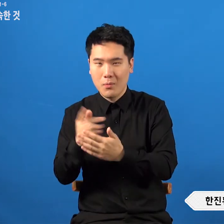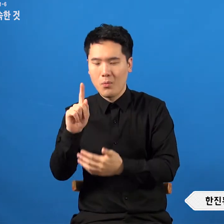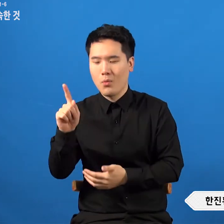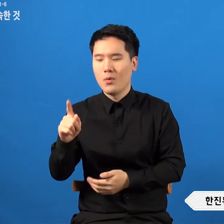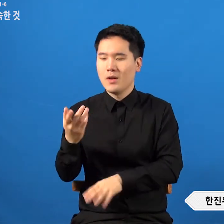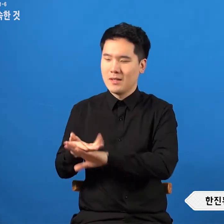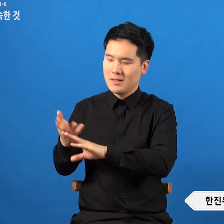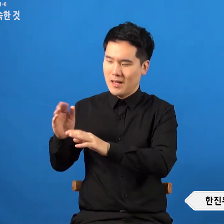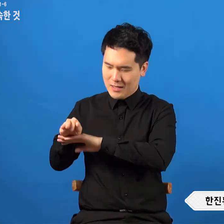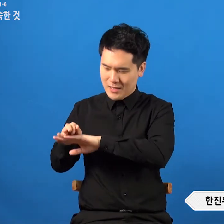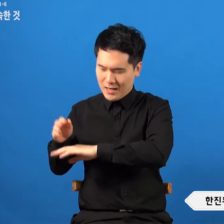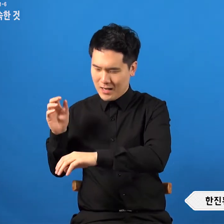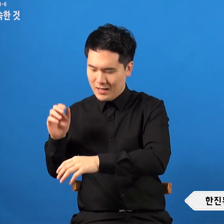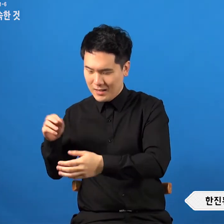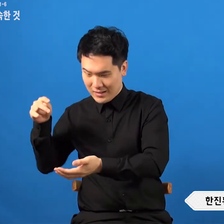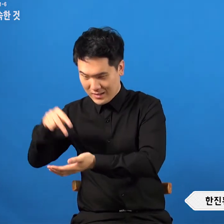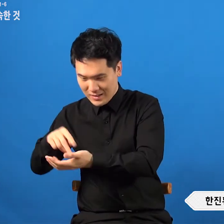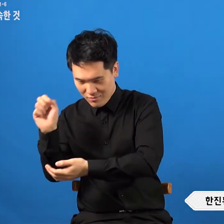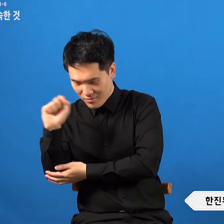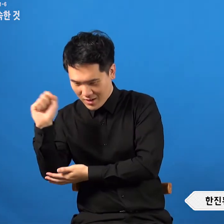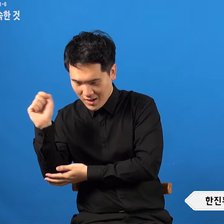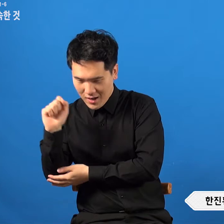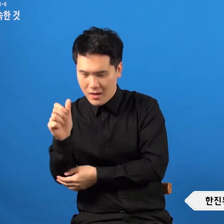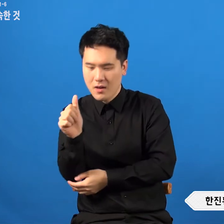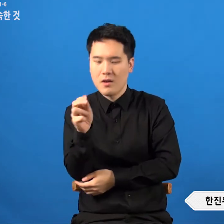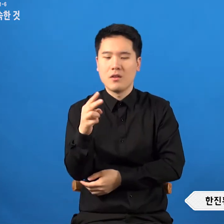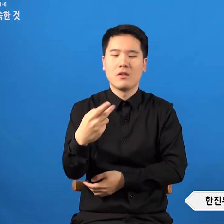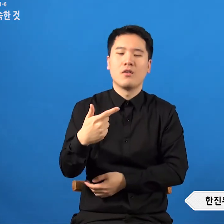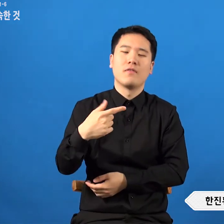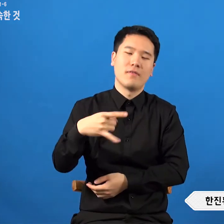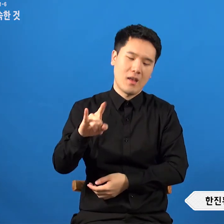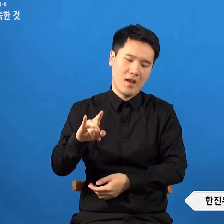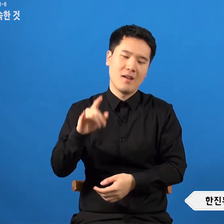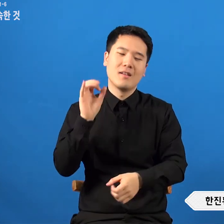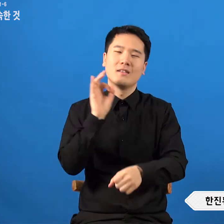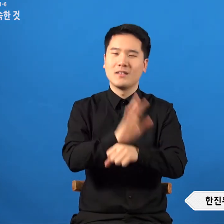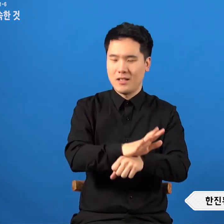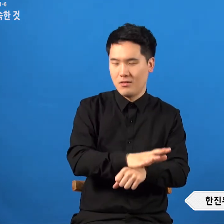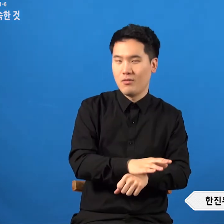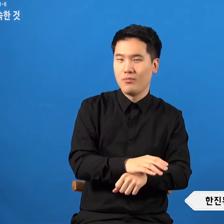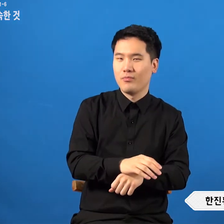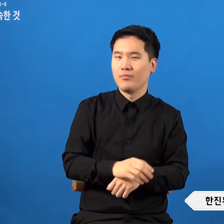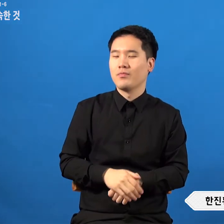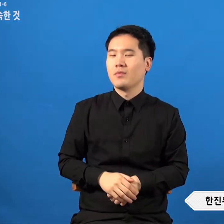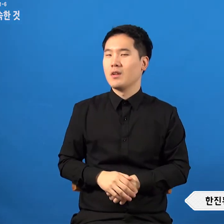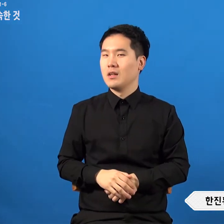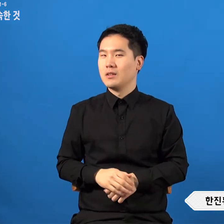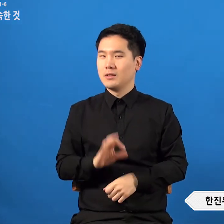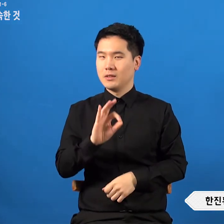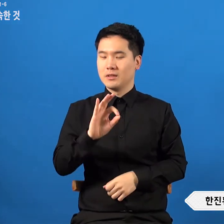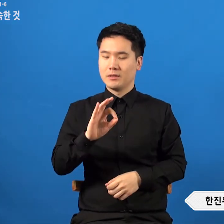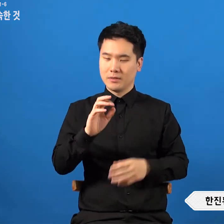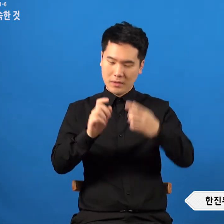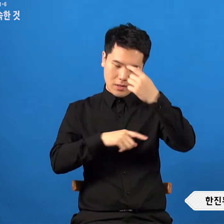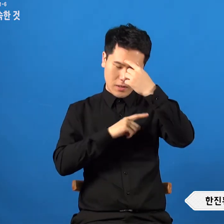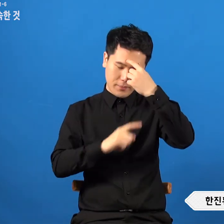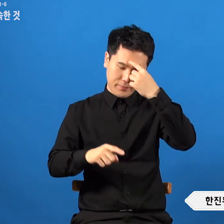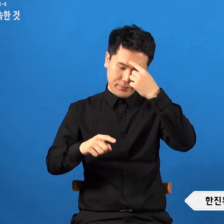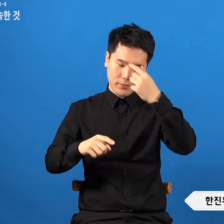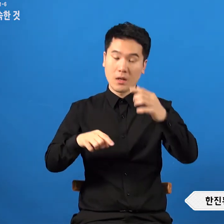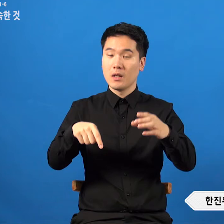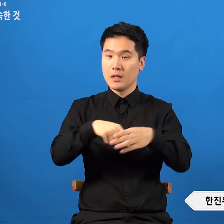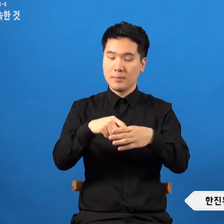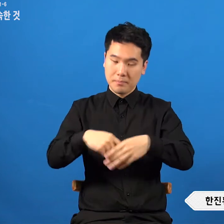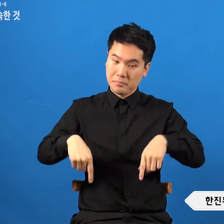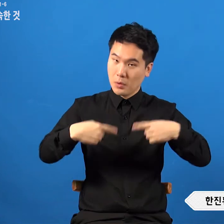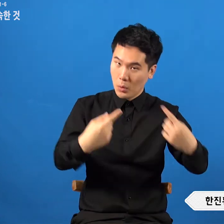현대차로 바꾸는 것, 유아 세례는 부모가 자식에게 현대차를 사주는 것, 입교는 장성한 자식이